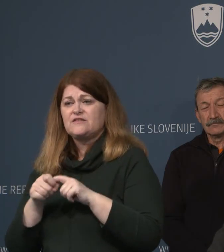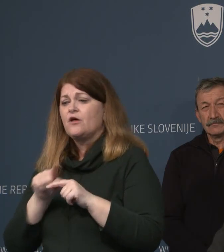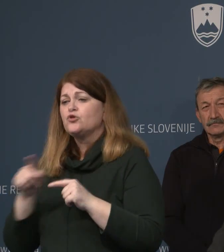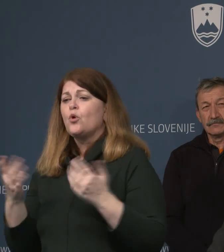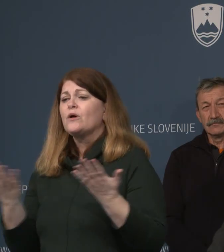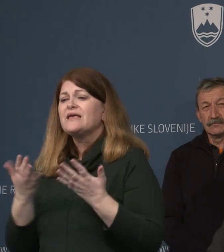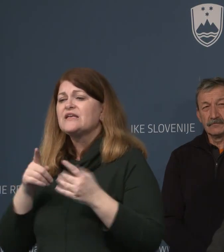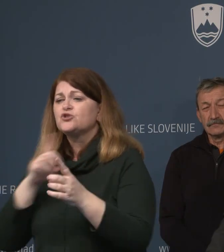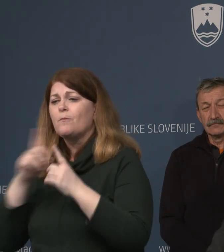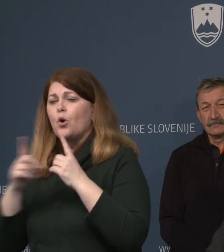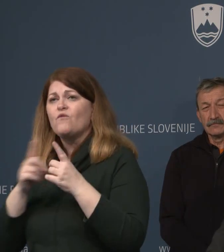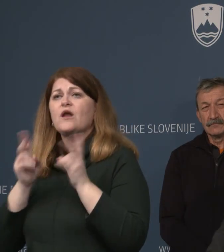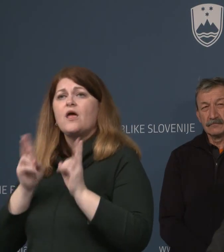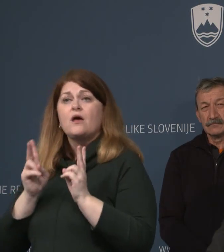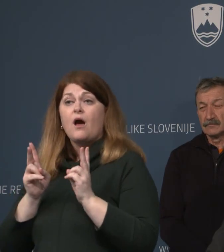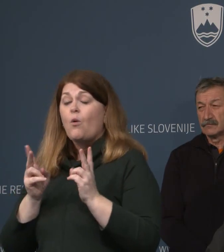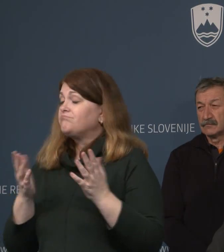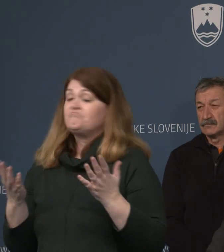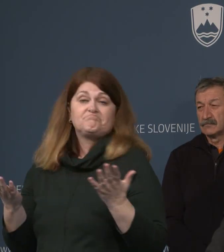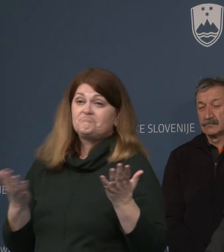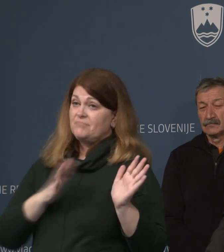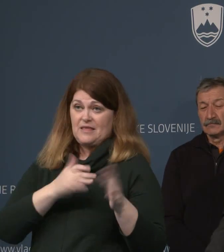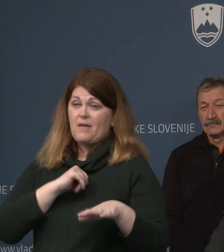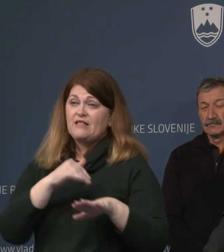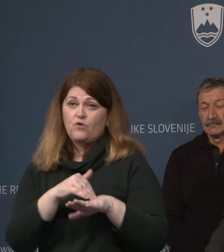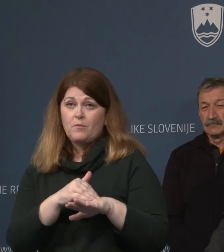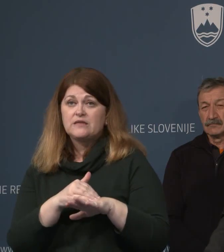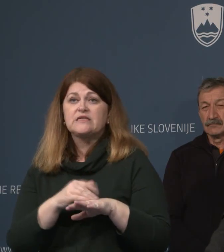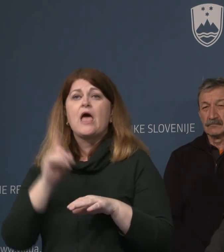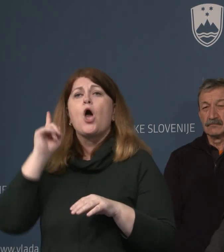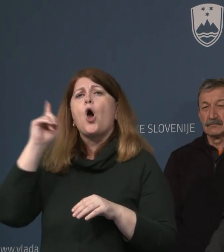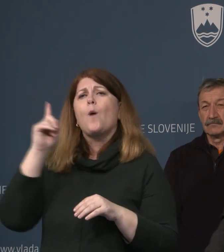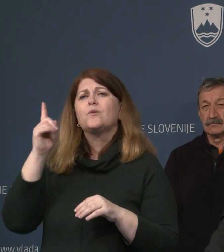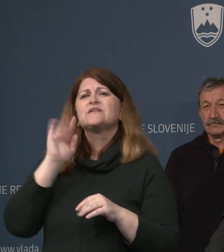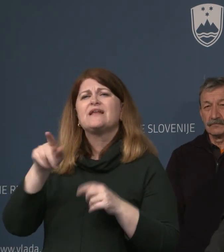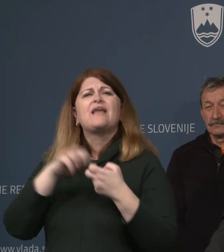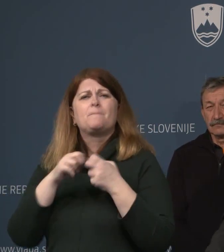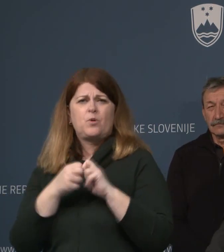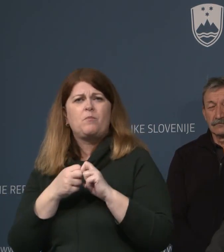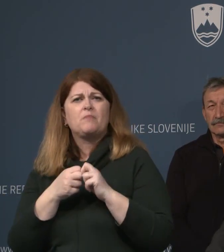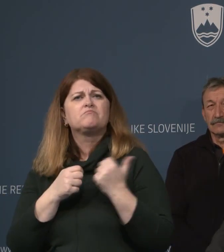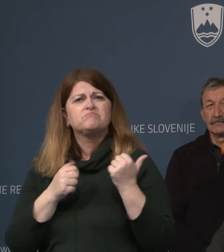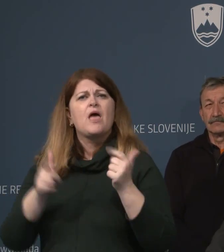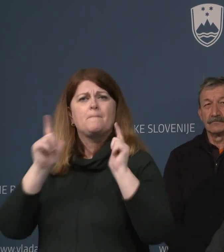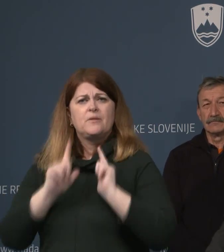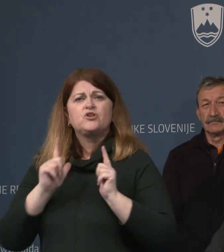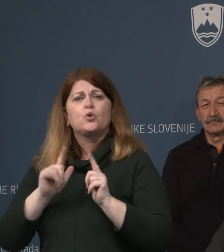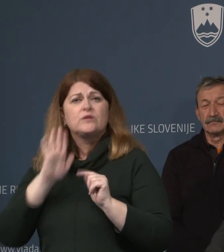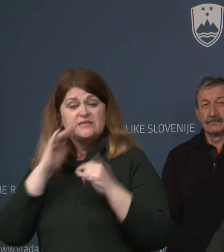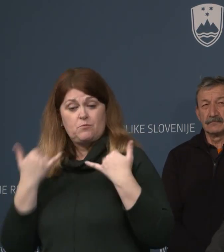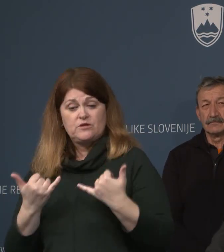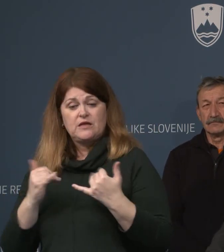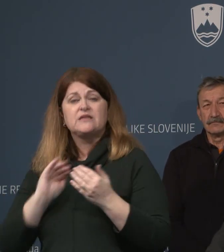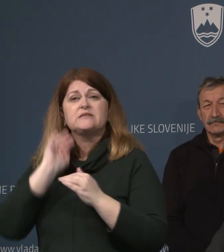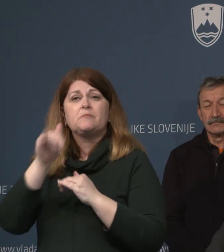dokje so ste dogovori in kako, pač nimam informacije, ampak opozarjam predvsem na ta problem, ker pričakujem, da se bo danes oziroma